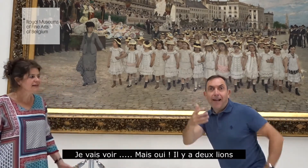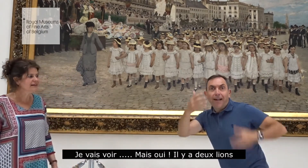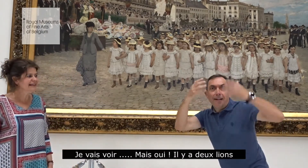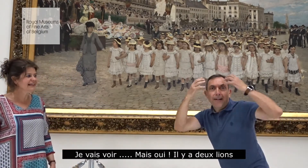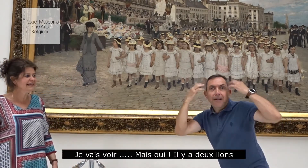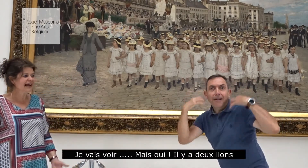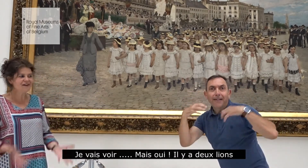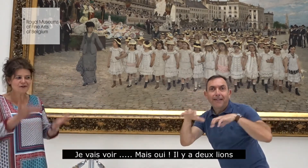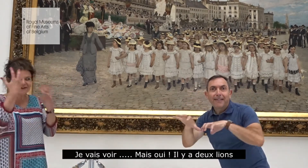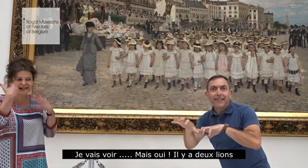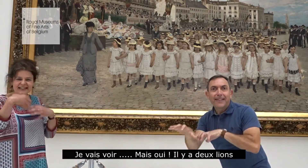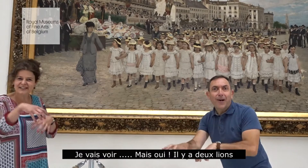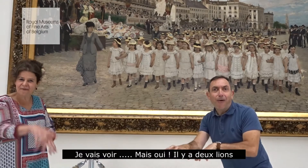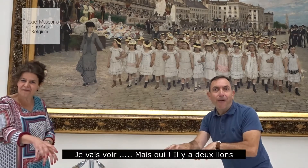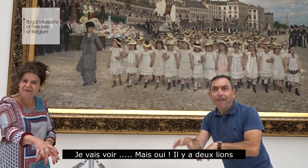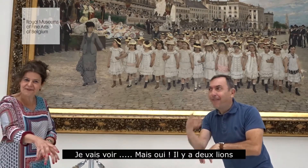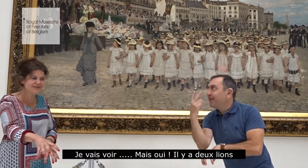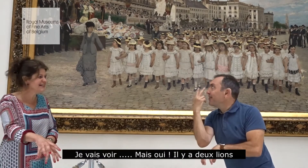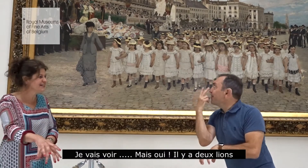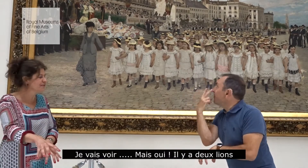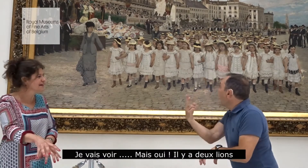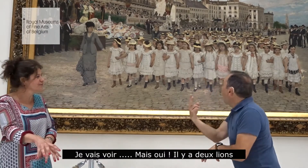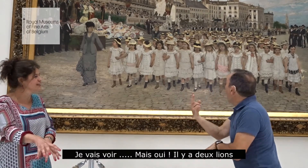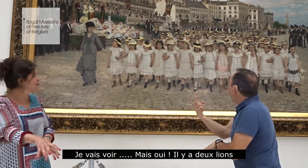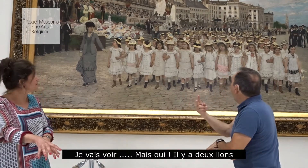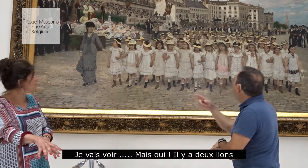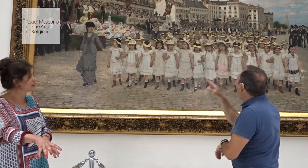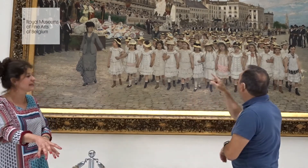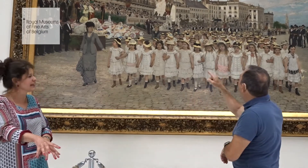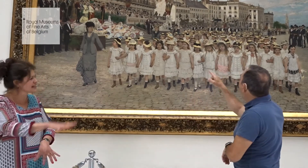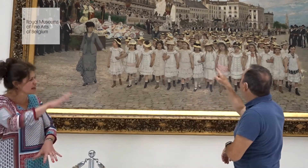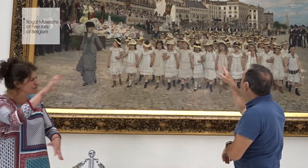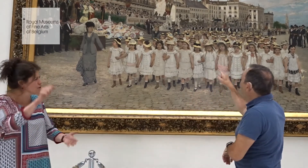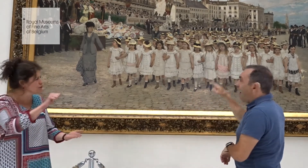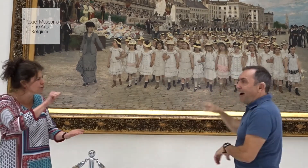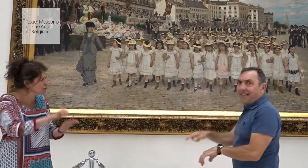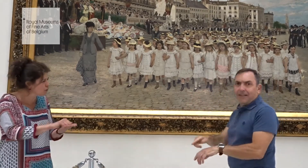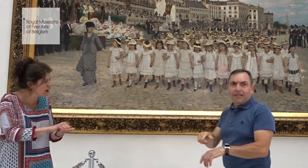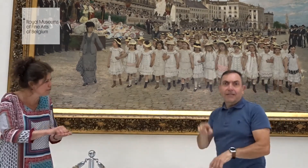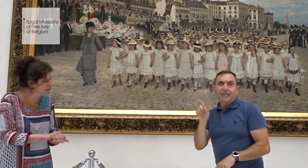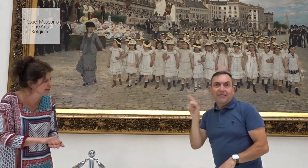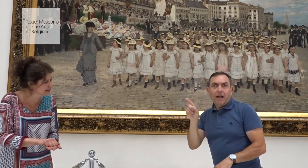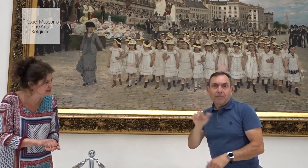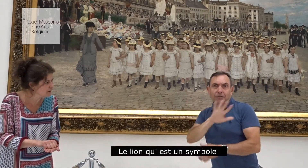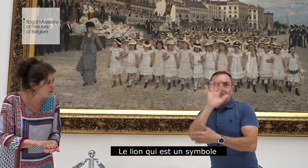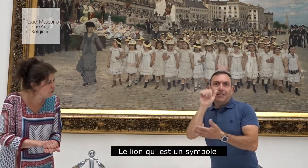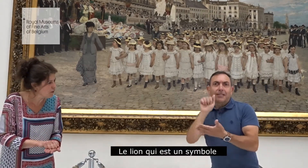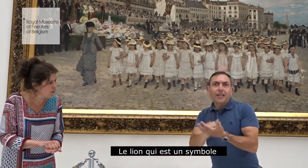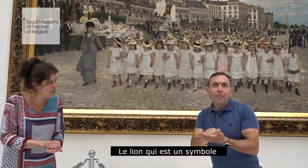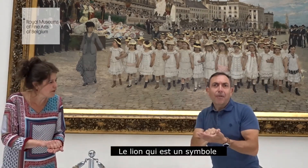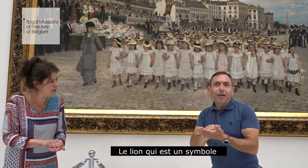Oui, il y a le lion évidemment, qui est un symbole de quoi en fait?